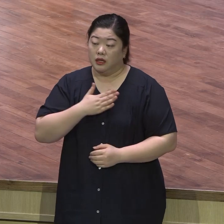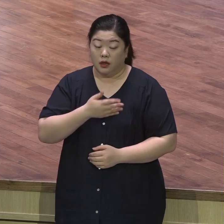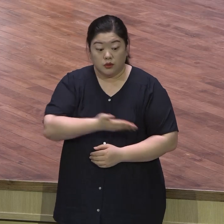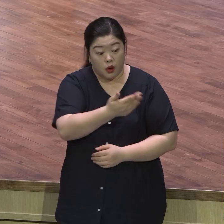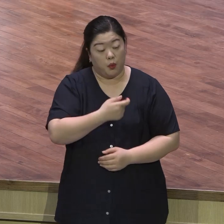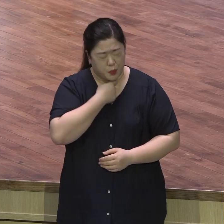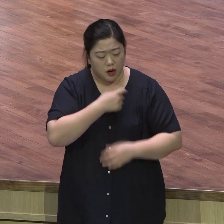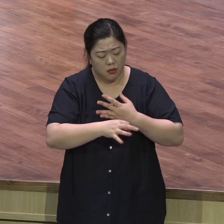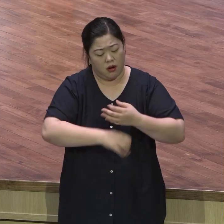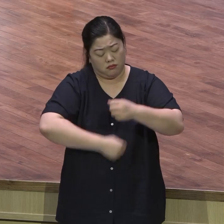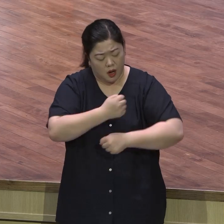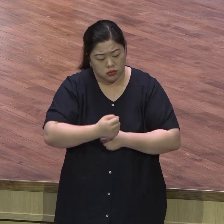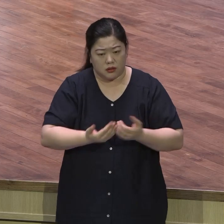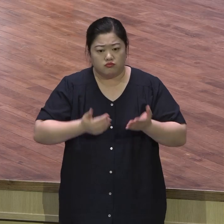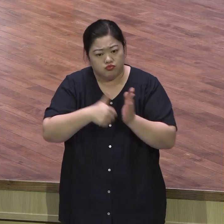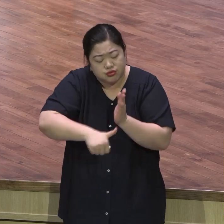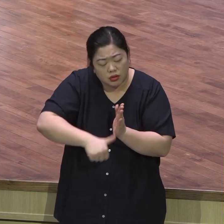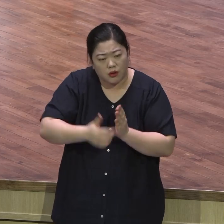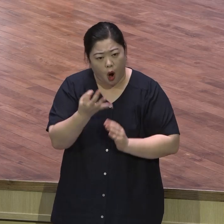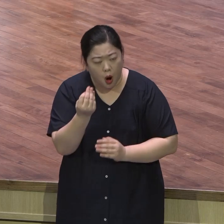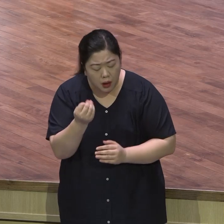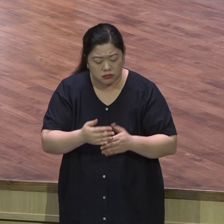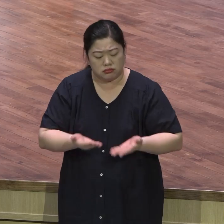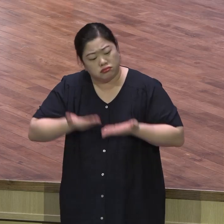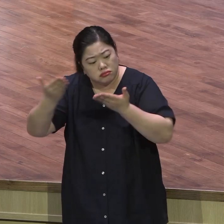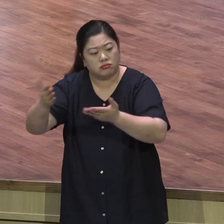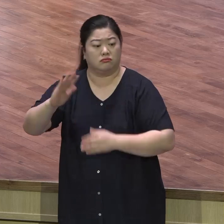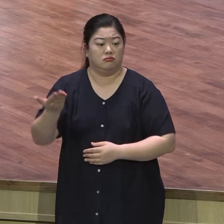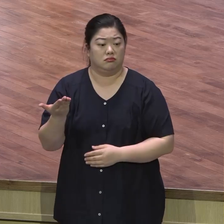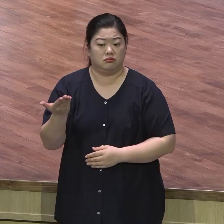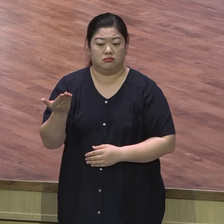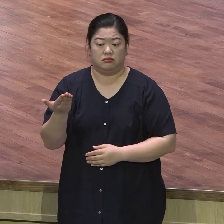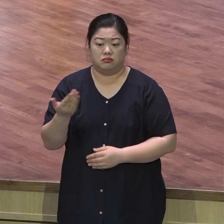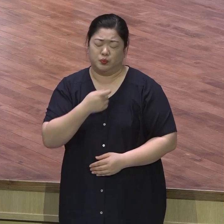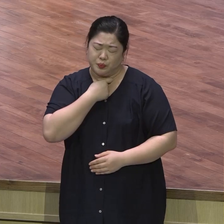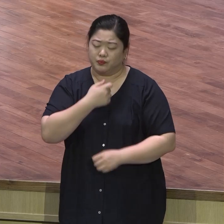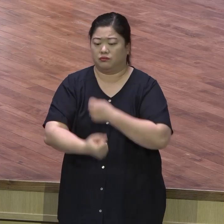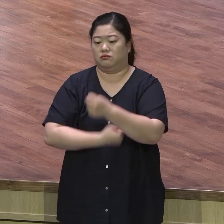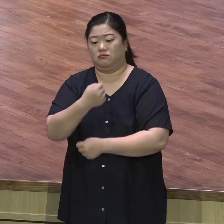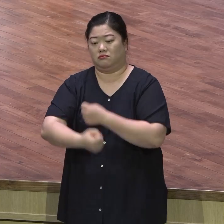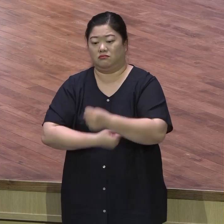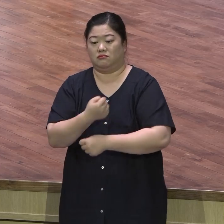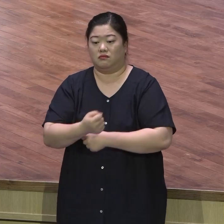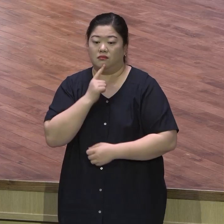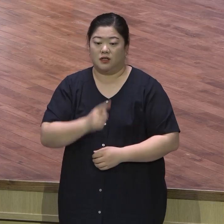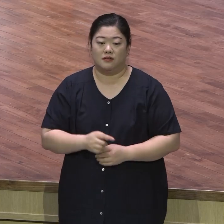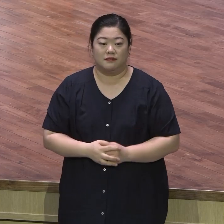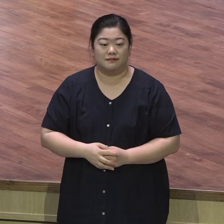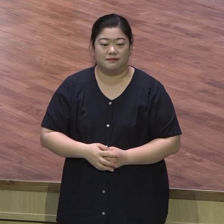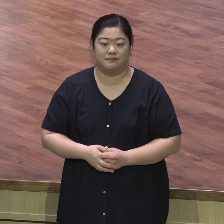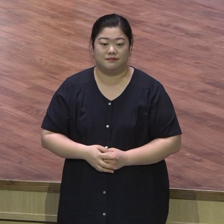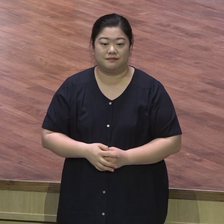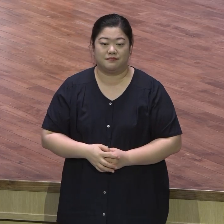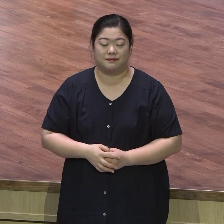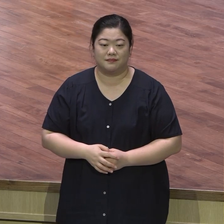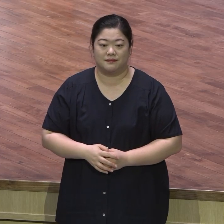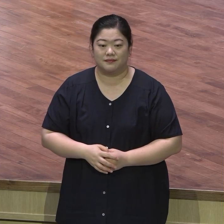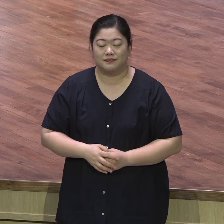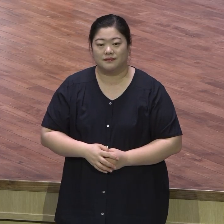헌신할지니라. 그렇게 말씀했어요. 마음이 원하는 자. 마음이 원하는 자는 덜이라는 얘기예요.